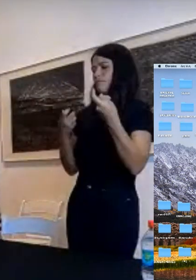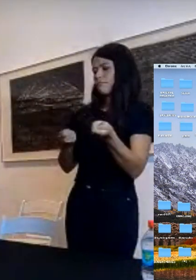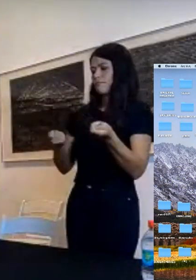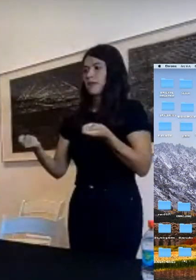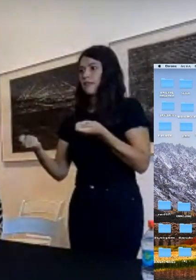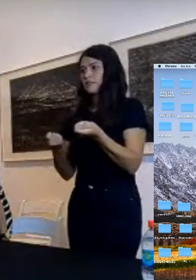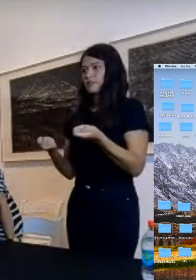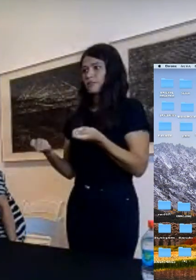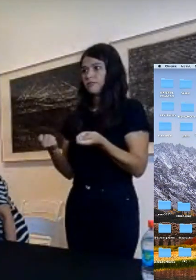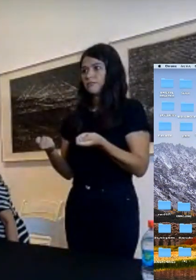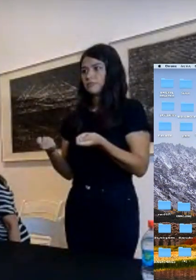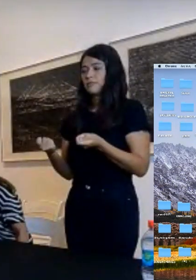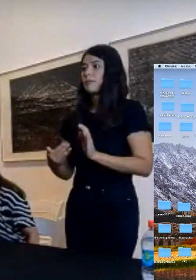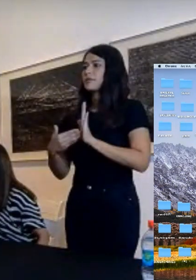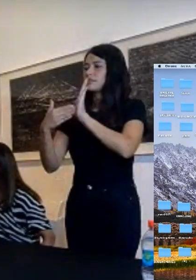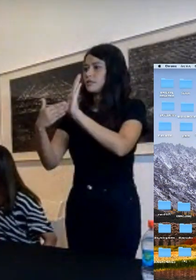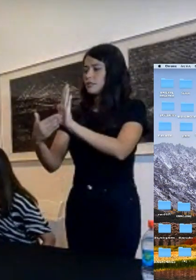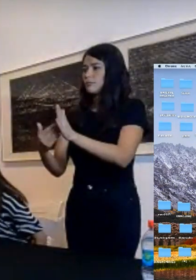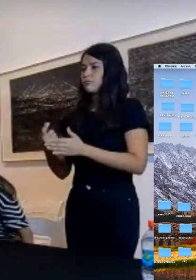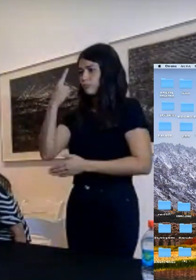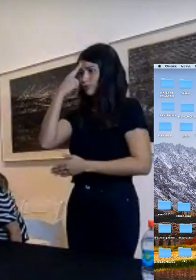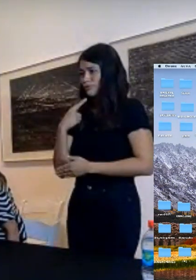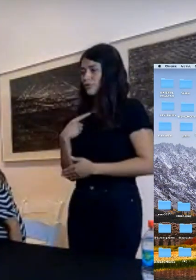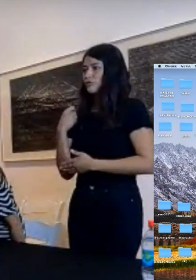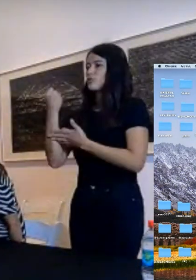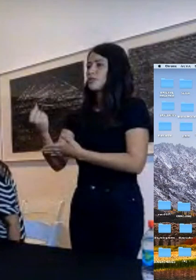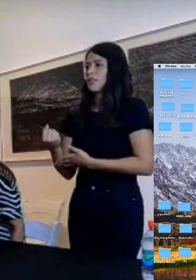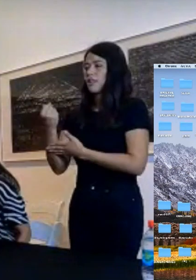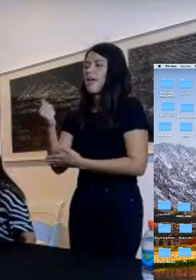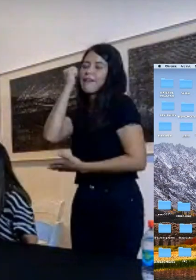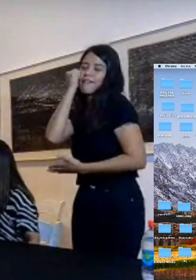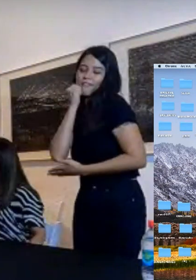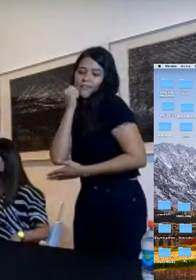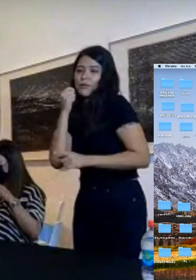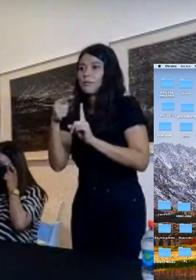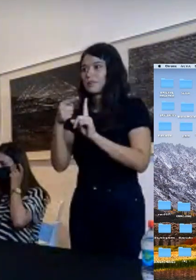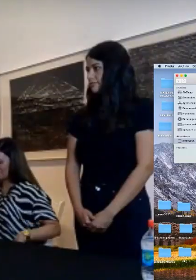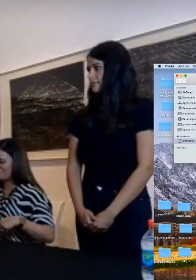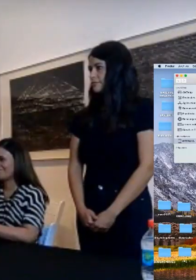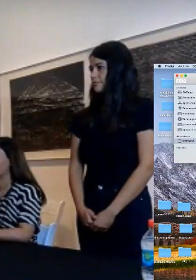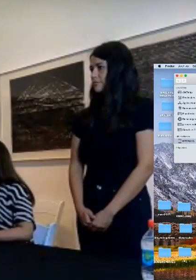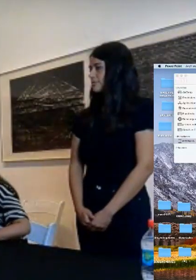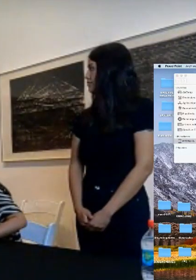nos va a presentar el Museo de la Solidaridad Salvador Allende, afectos y participación con las comunidades.